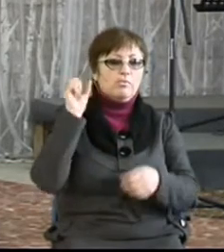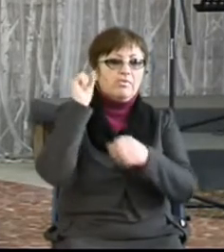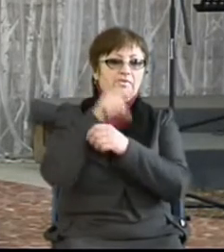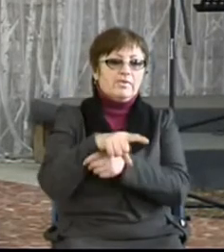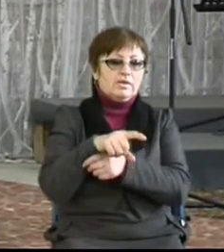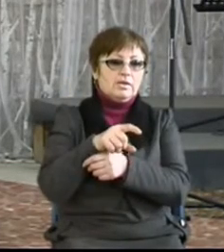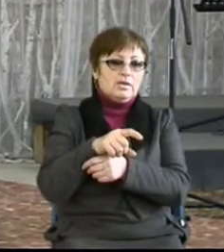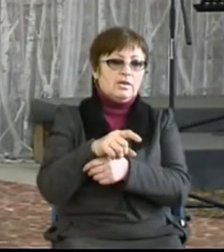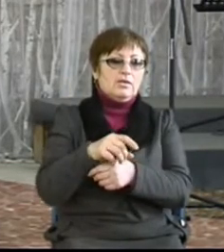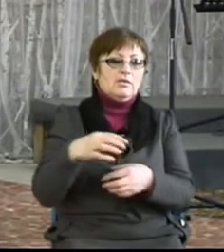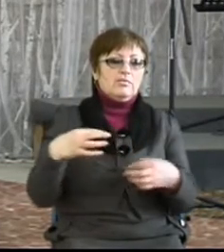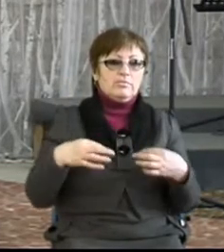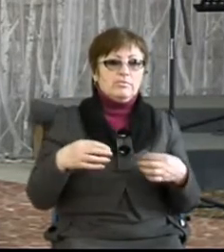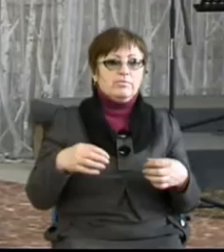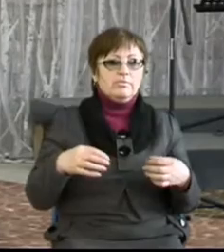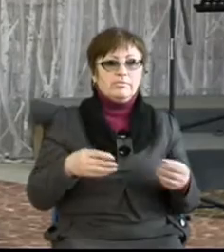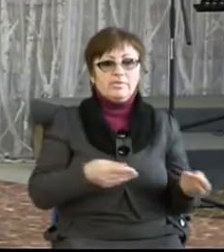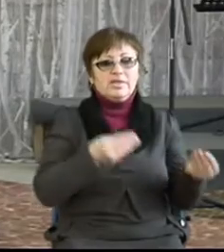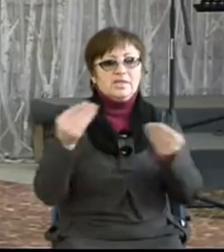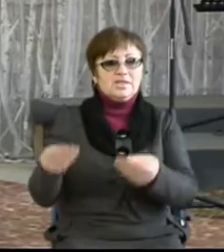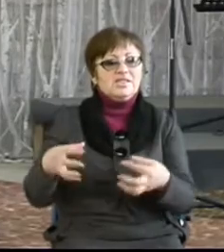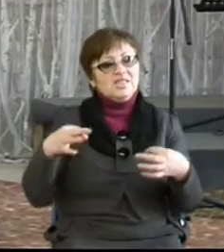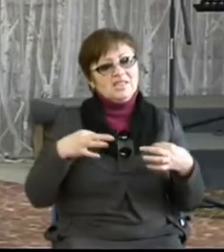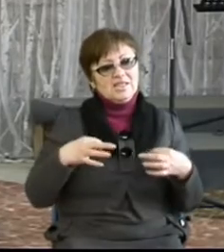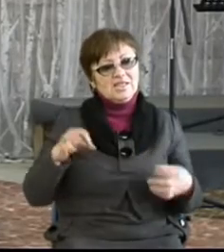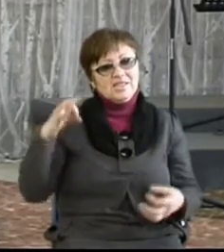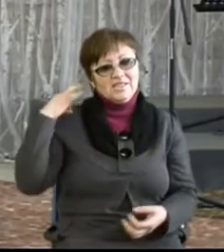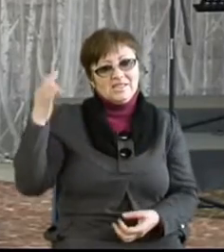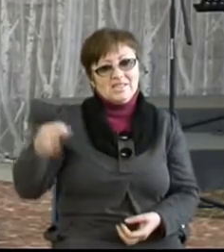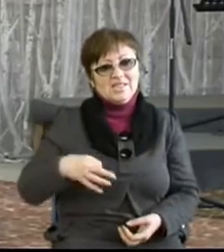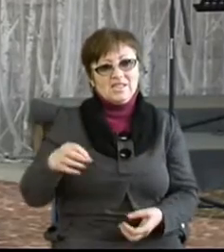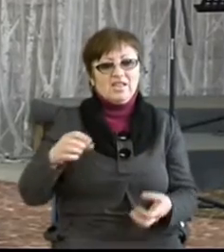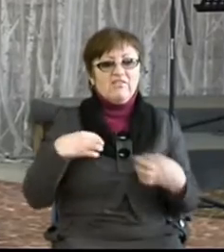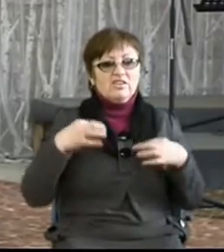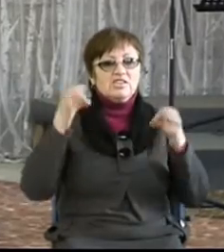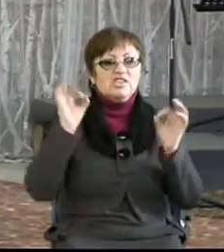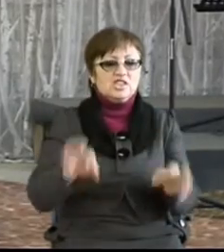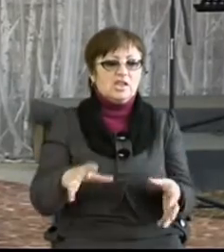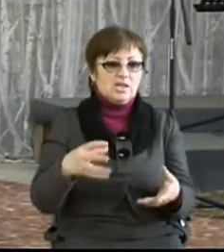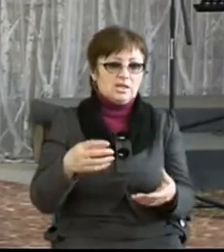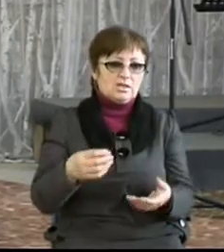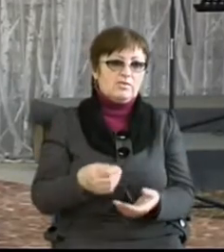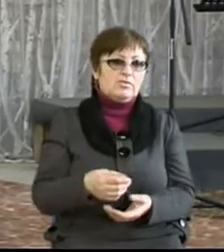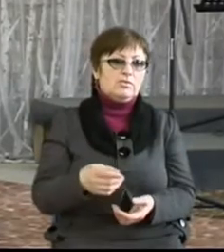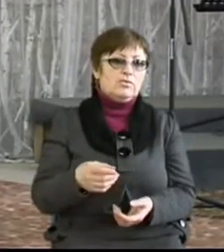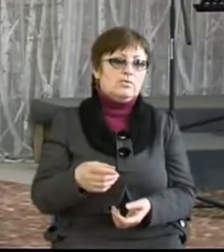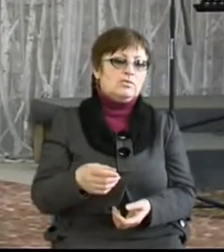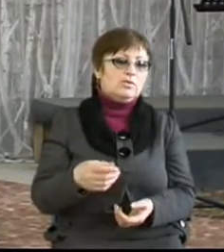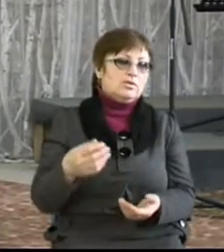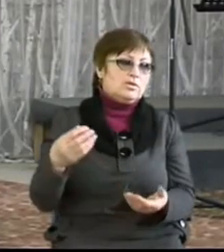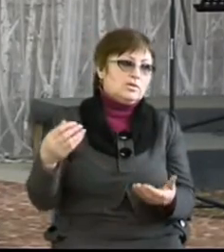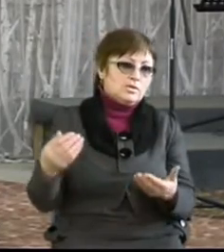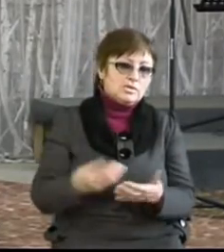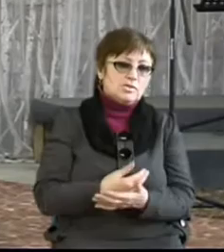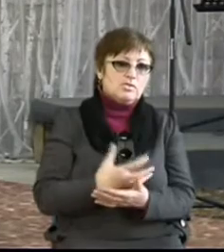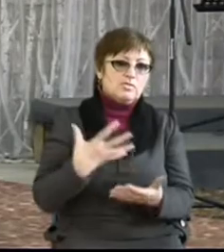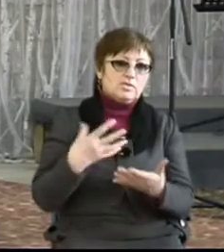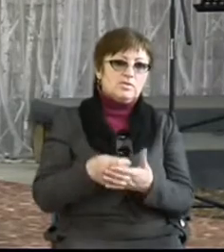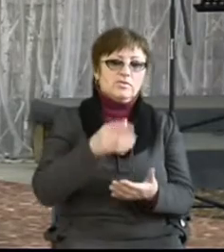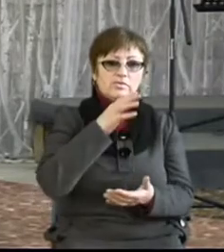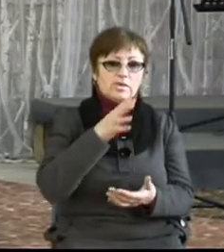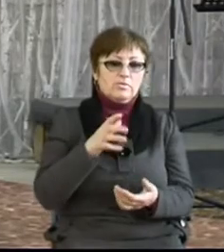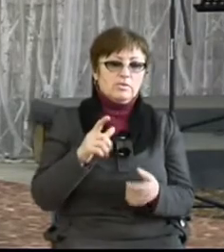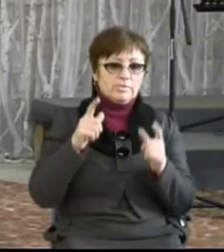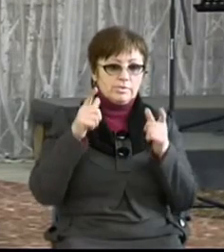ему принести своего сына дорогого в жертву. Мы также читаем до этого историю относительно того, что опять он в свое определенное